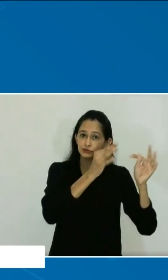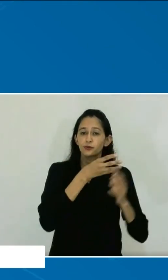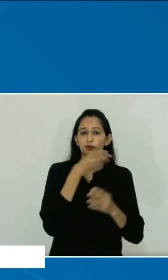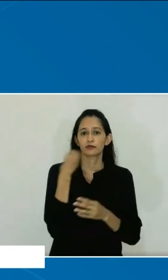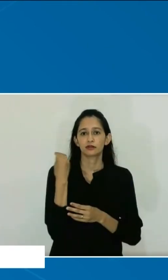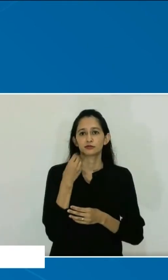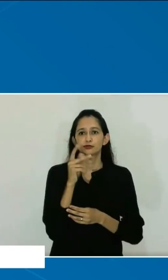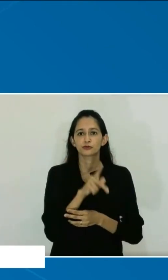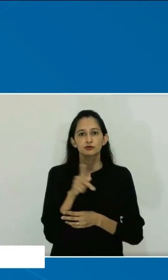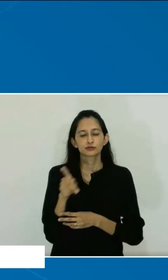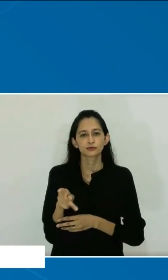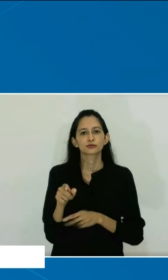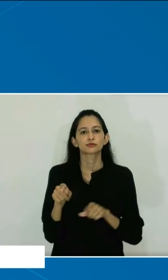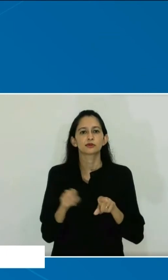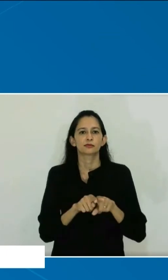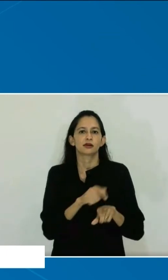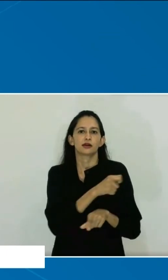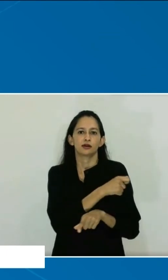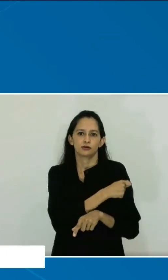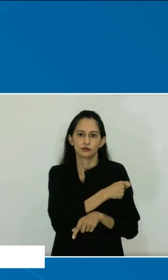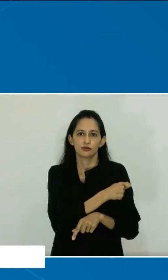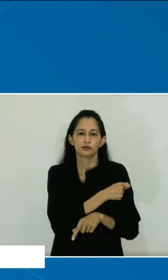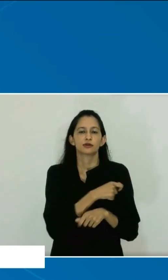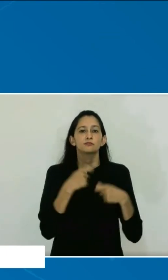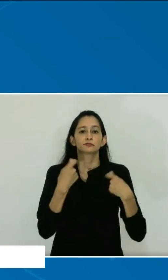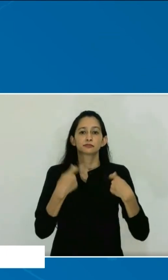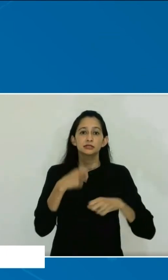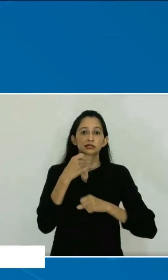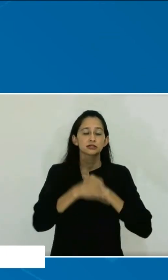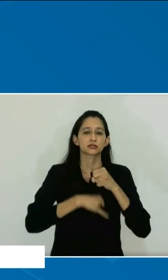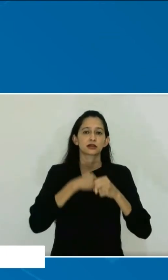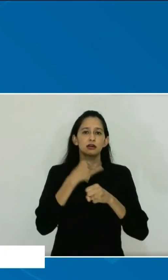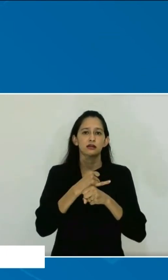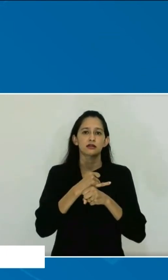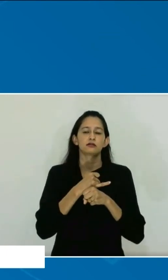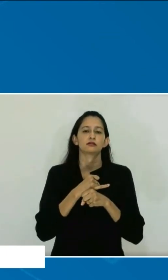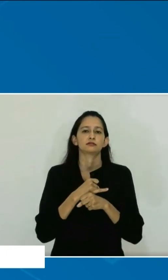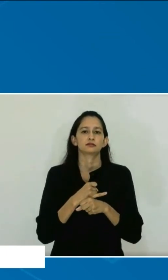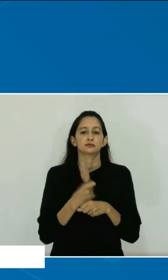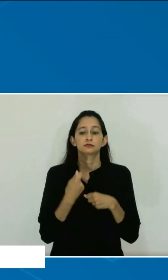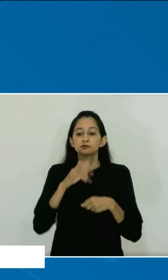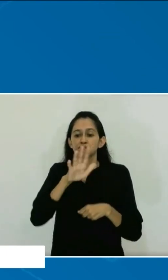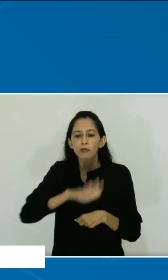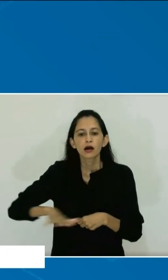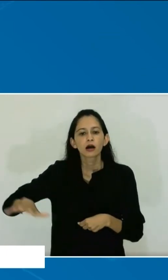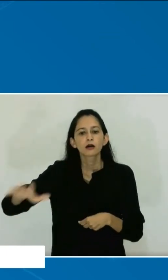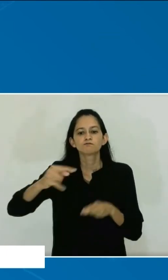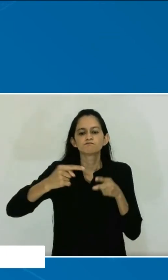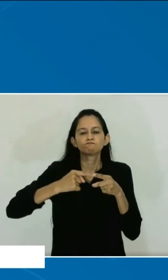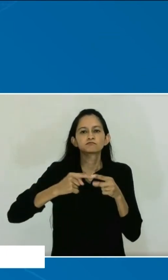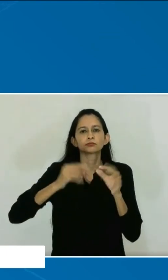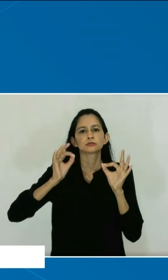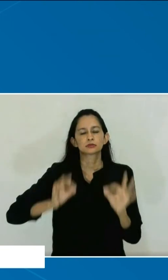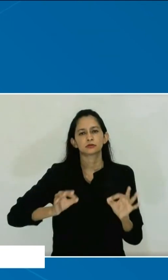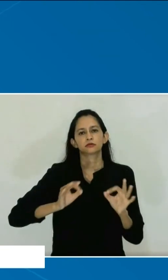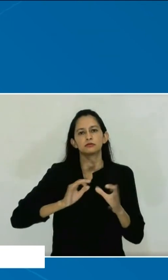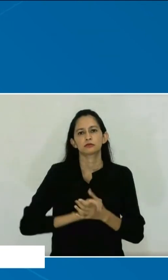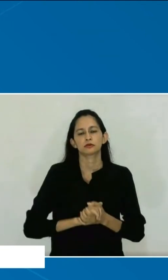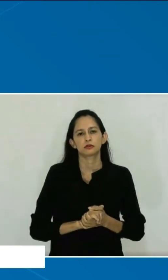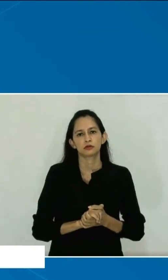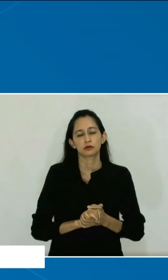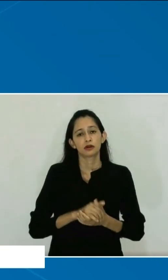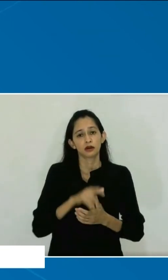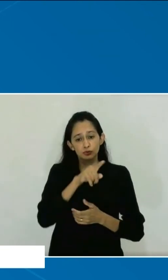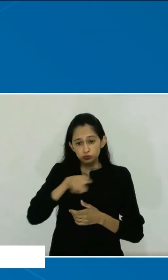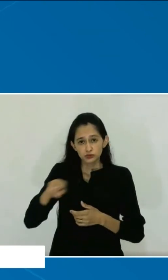nossos docentes e para os nossos estudantes, precisamos de rede de internet, infraestrutura adequada. Tudo isso exige